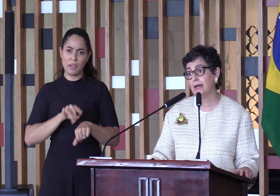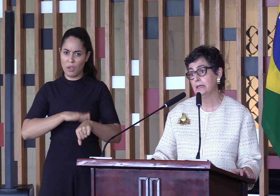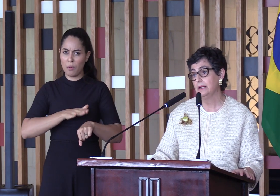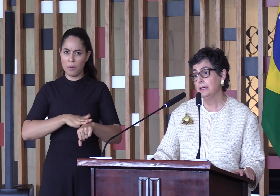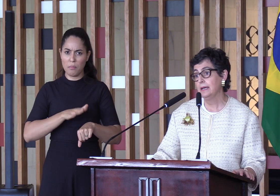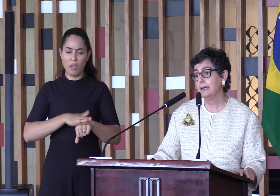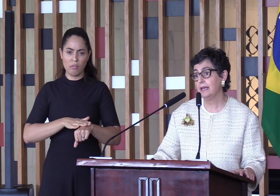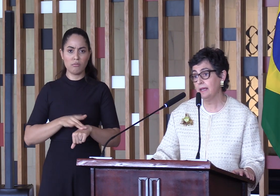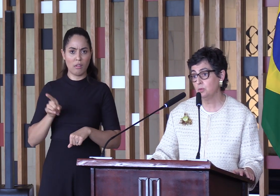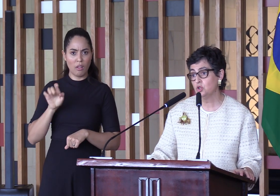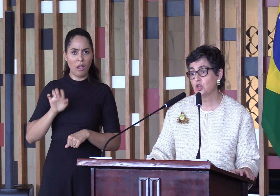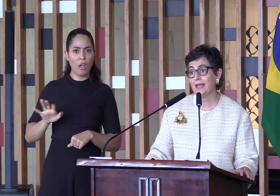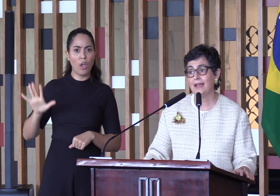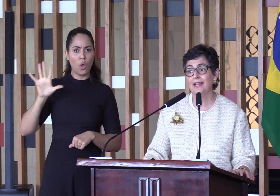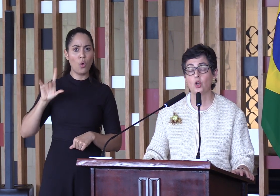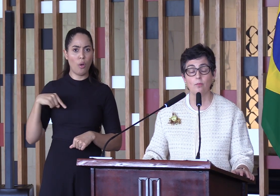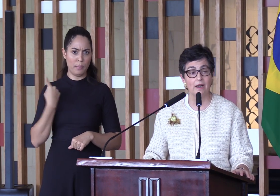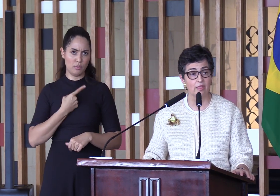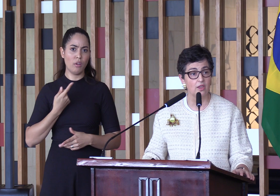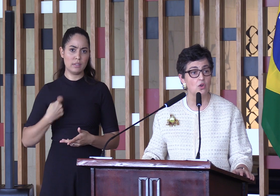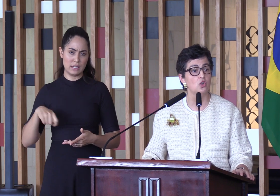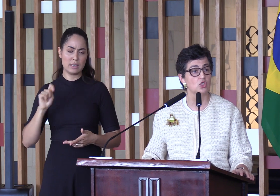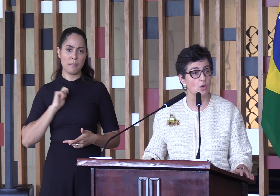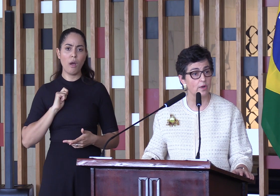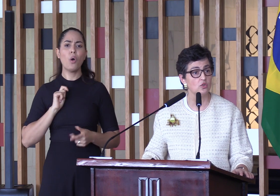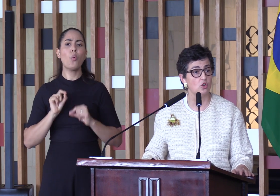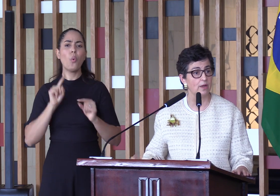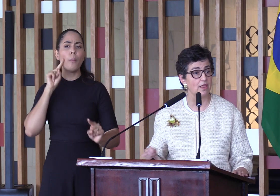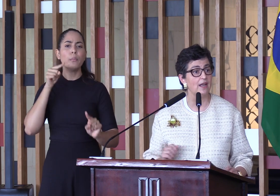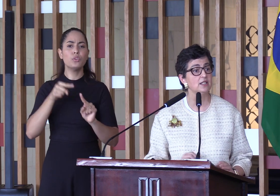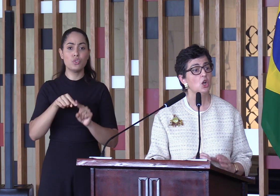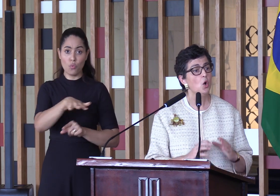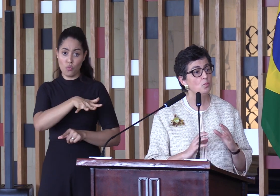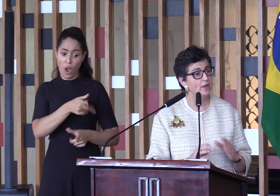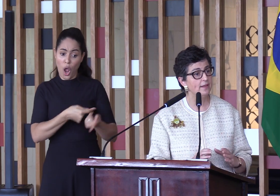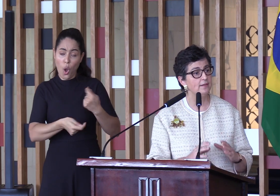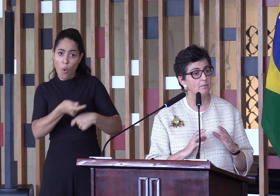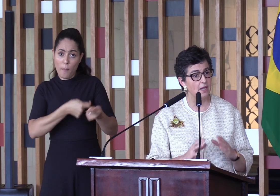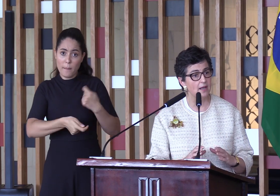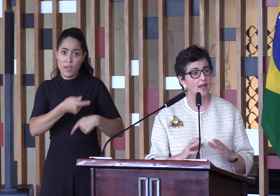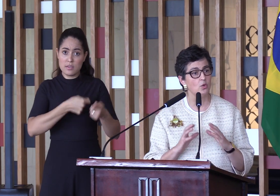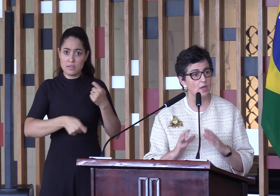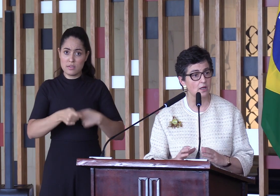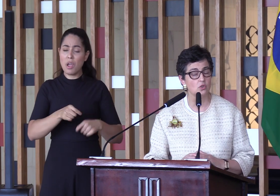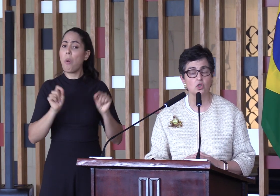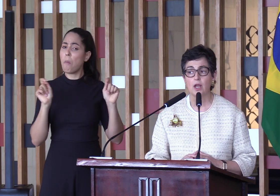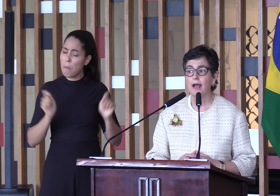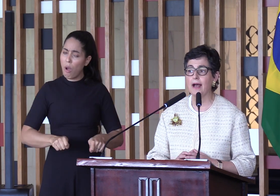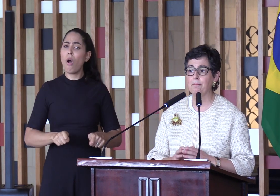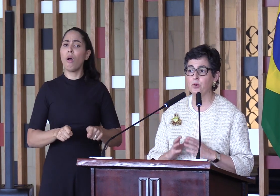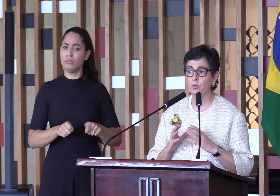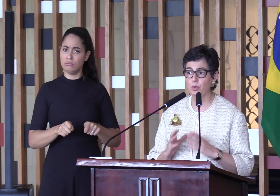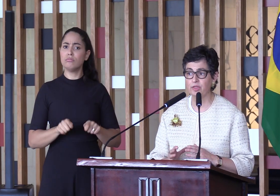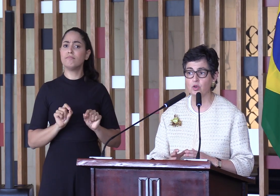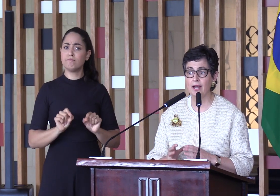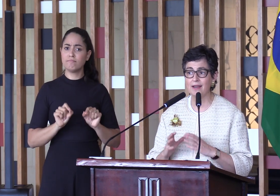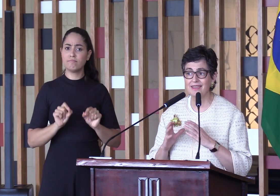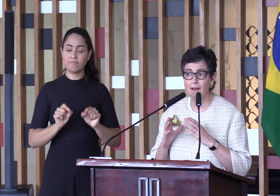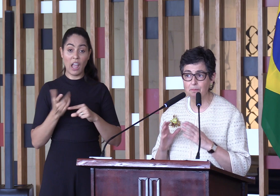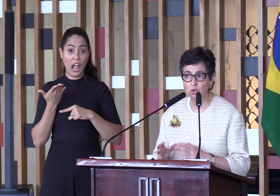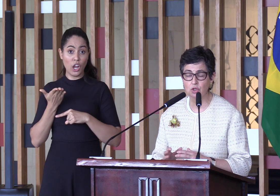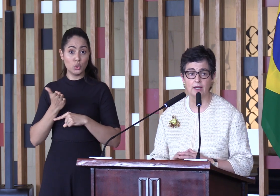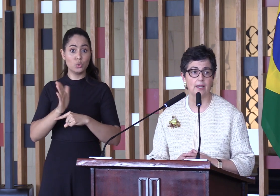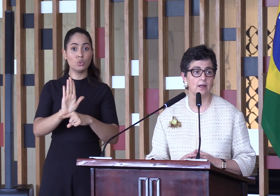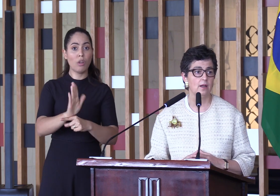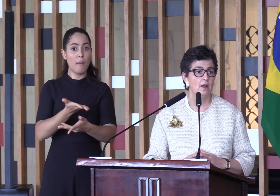União Europeia, creemos que o comercio, os acordos comerciales podem também ajudarnos a promocionar